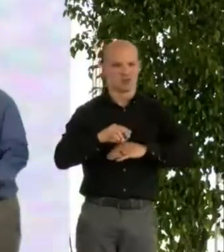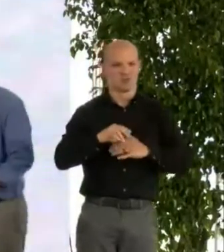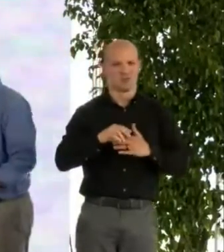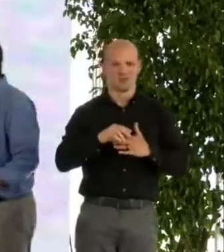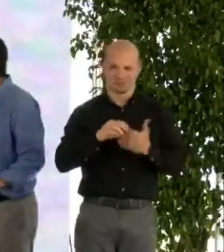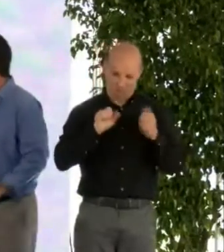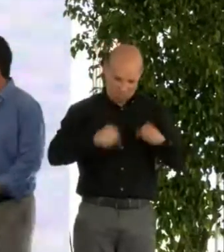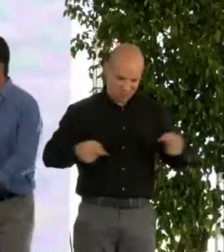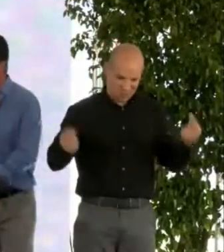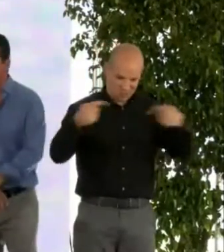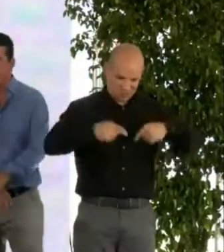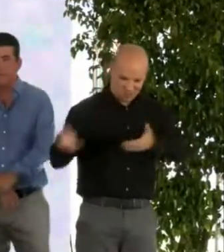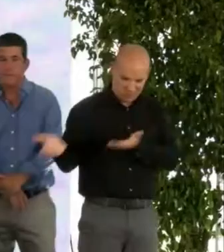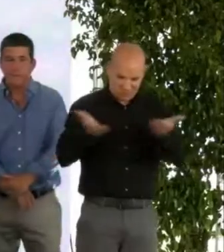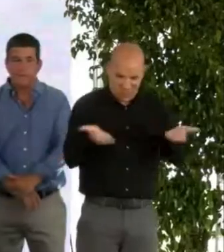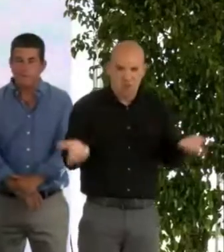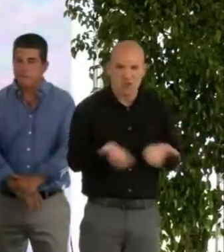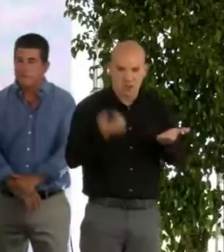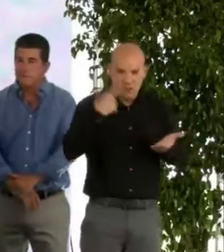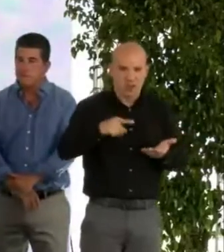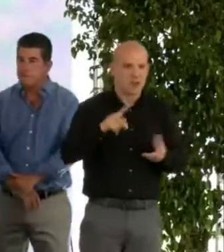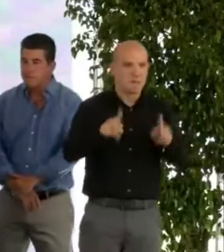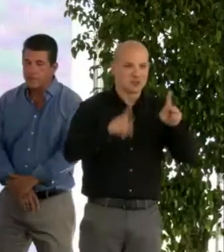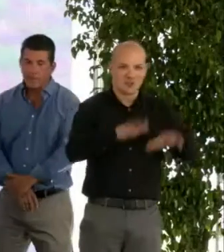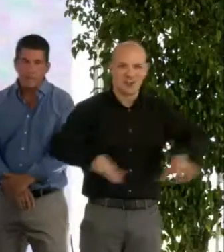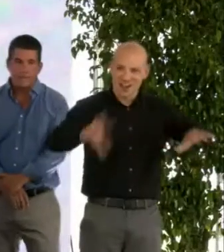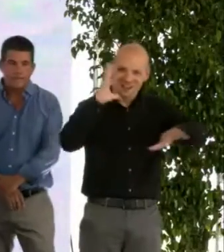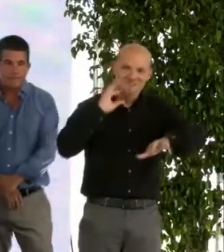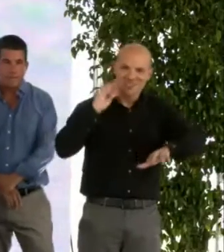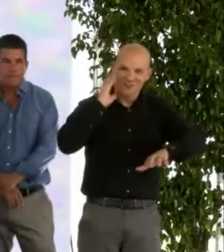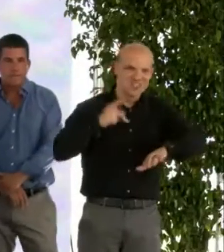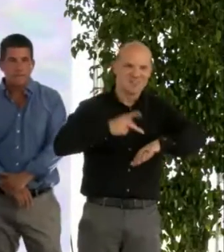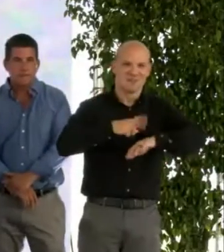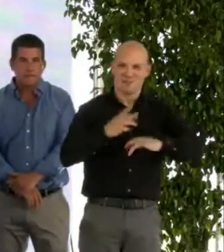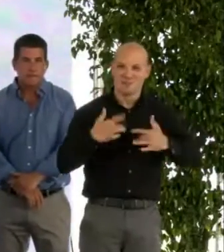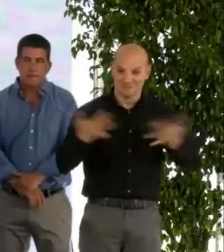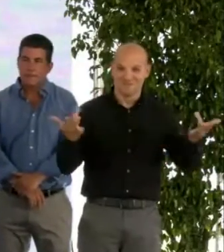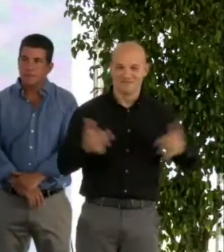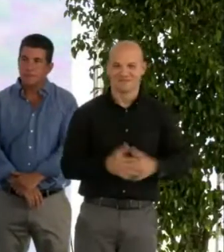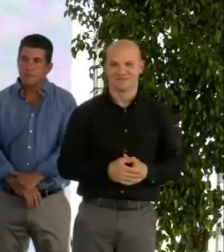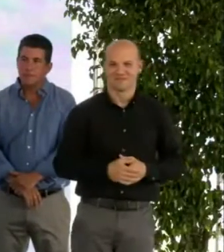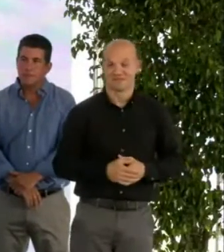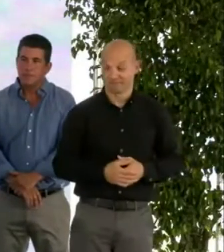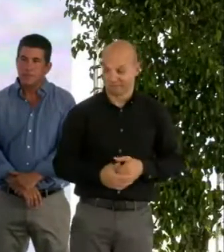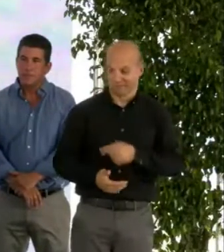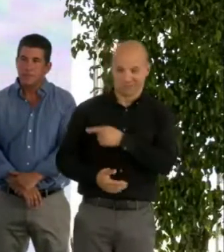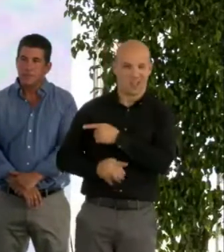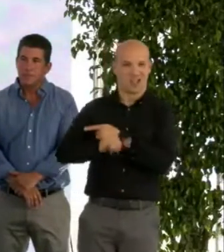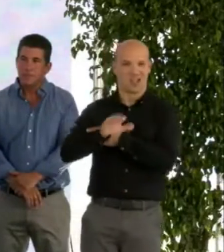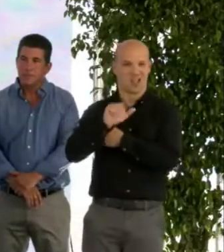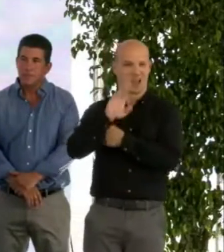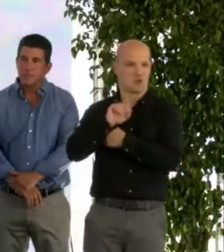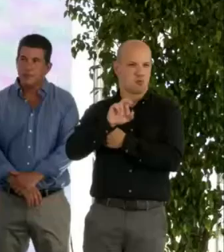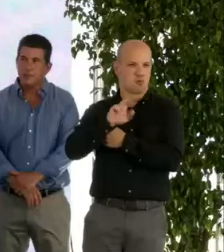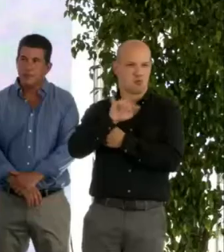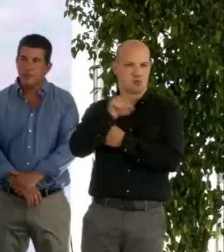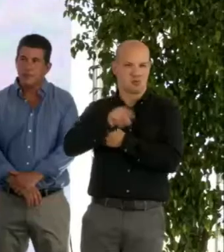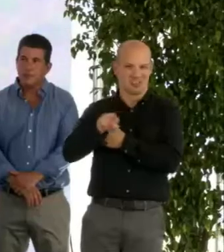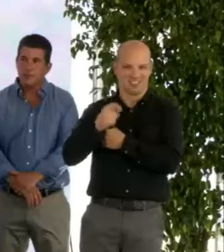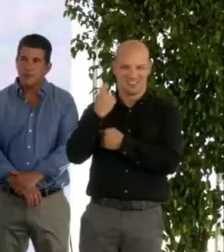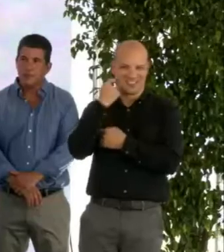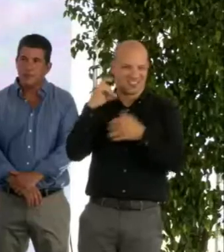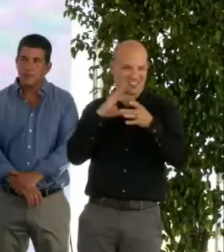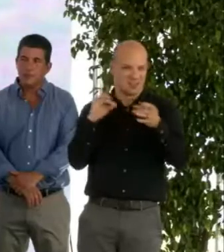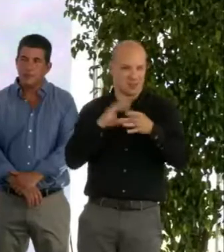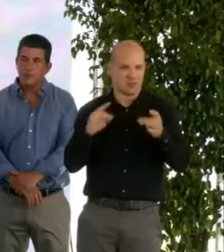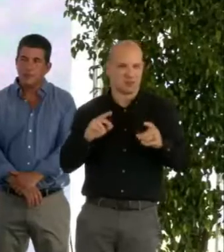ofrecer. Sí, no, y como dijo el señor Jacobo Ortiz antes, la idea también es que los